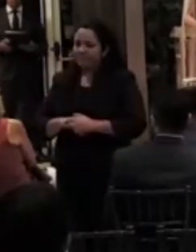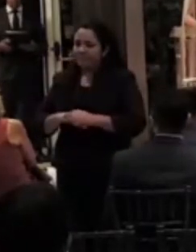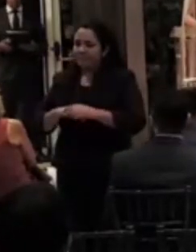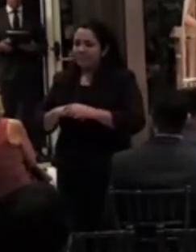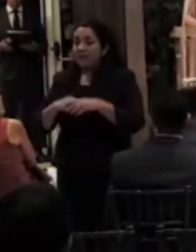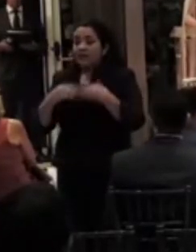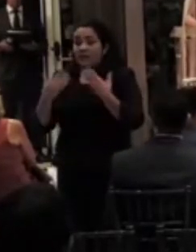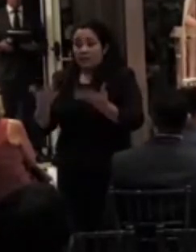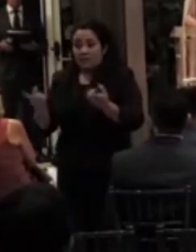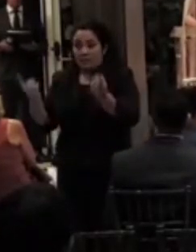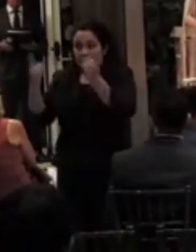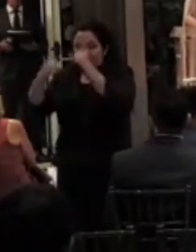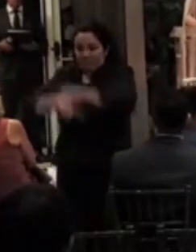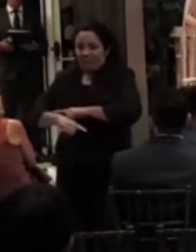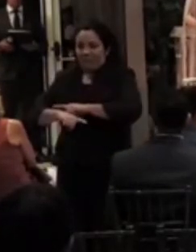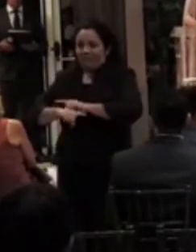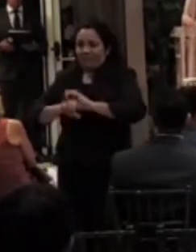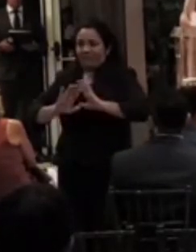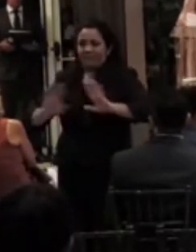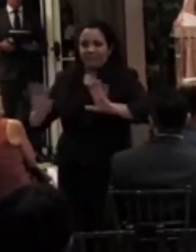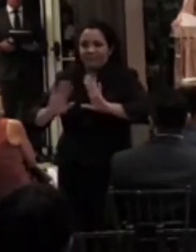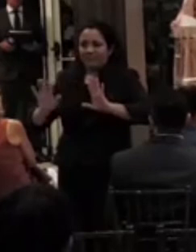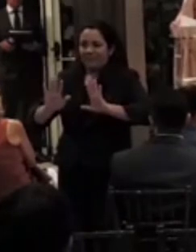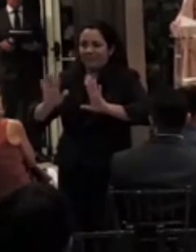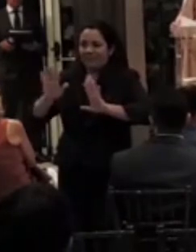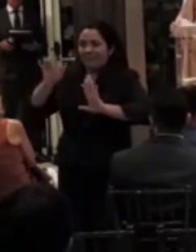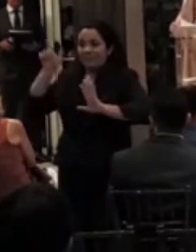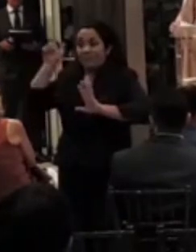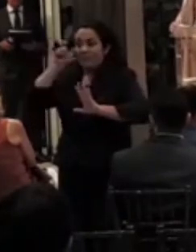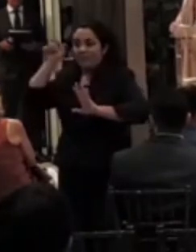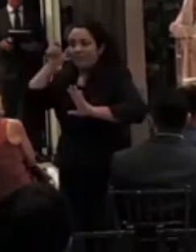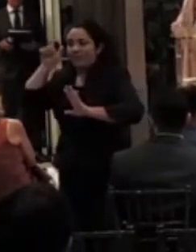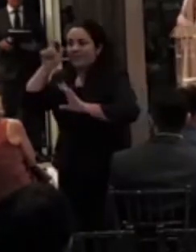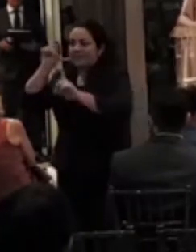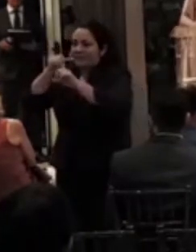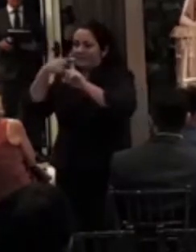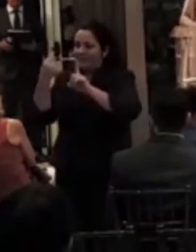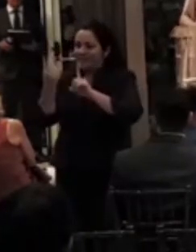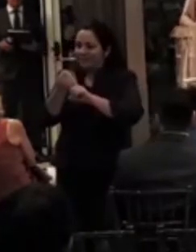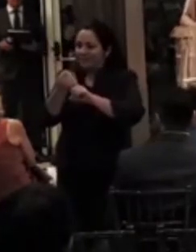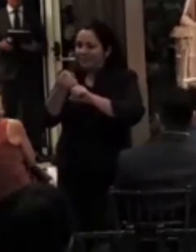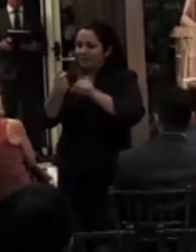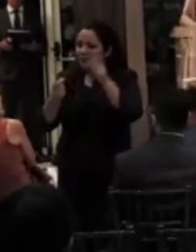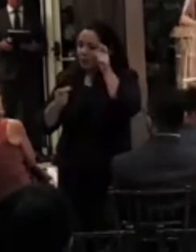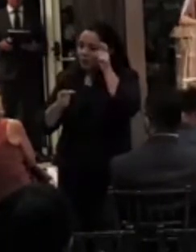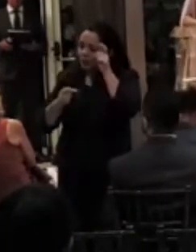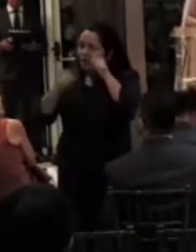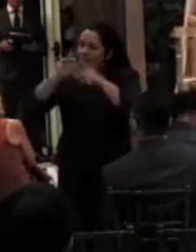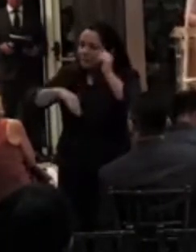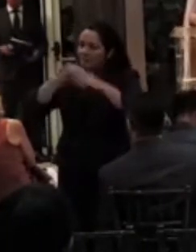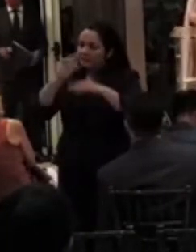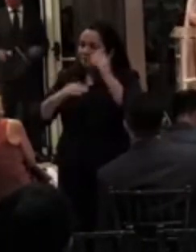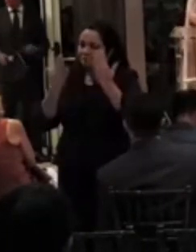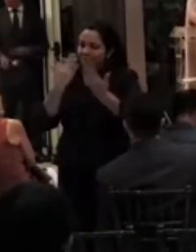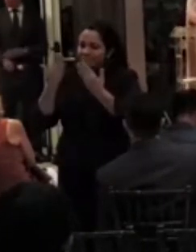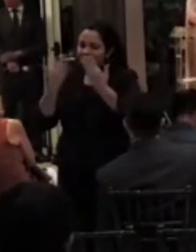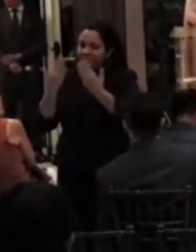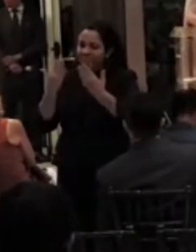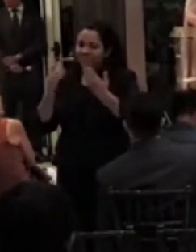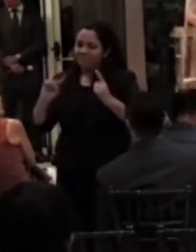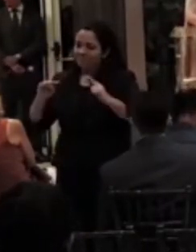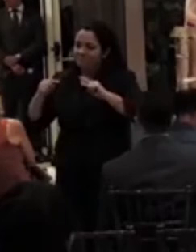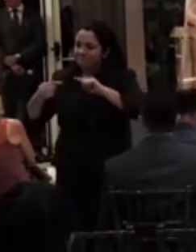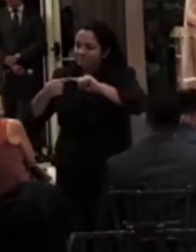pois, oposição entre os interesses da sociedade e os interesses dos bons profissionais, psicólogas